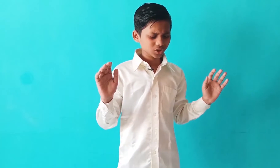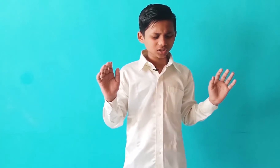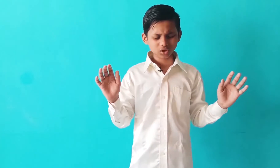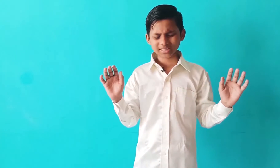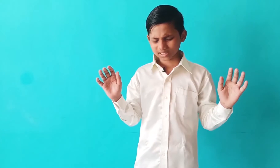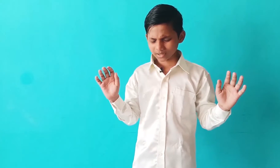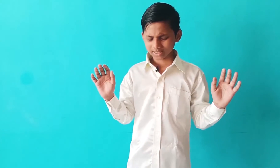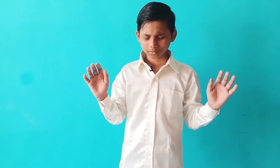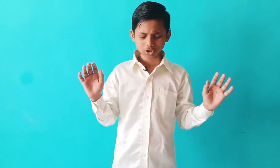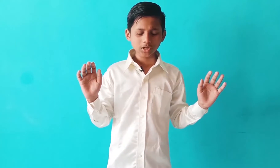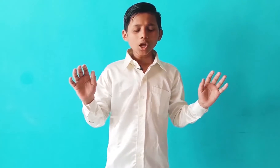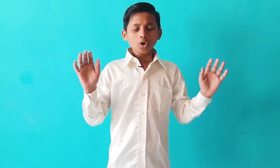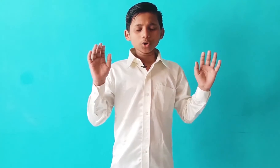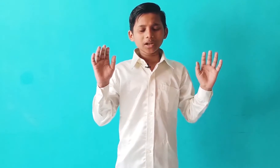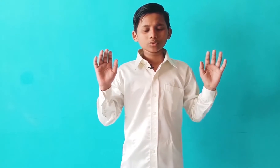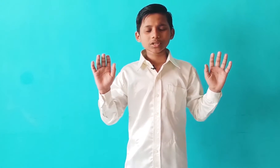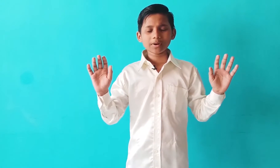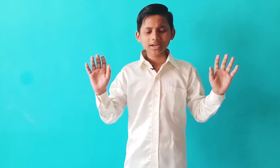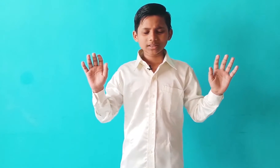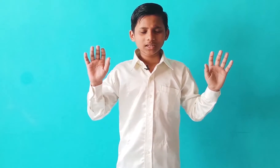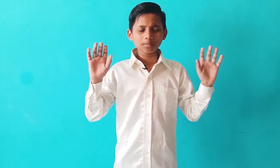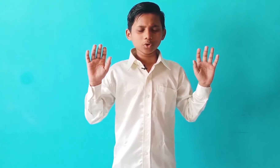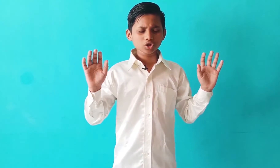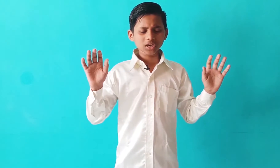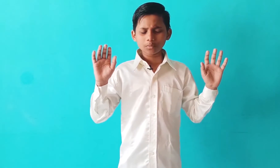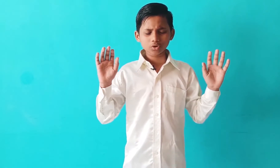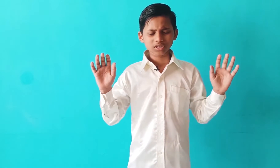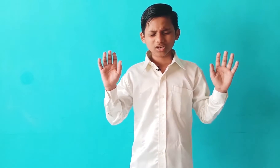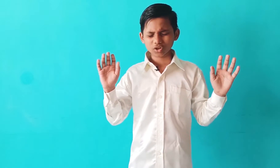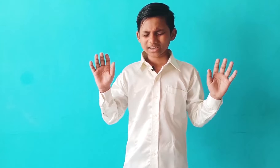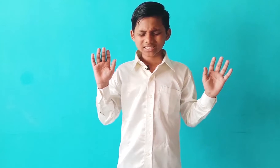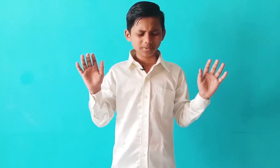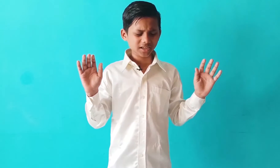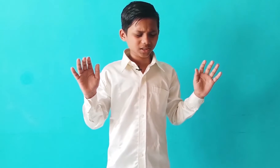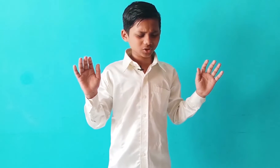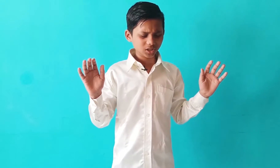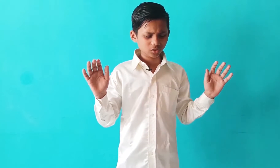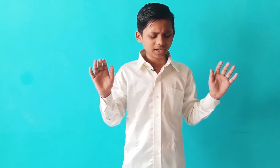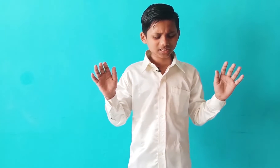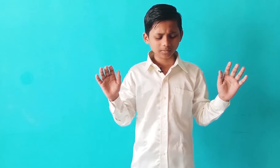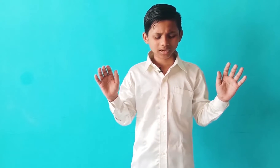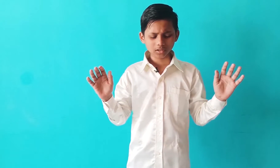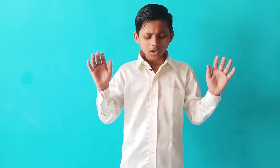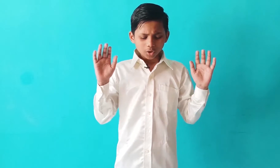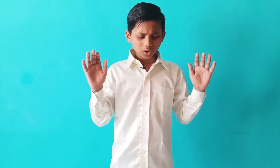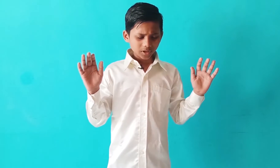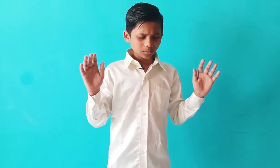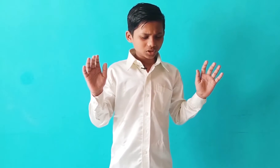தவஷ்கான் ஒரு கஸ் அப்ரிகான் தவஷ்கான் ஒரு இவல போஸ்குலபா ஆந்தில்ல போஸ்க போஸ்க்ரே ஒரு கஸ் அப்ரிகான் தவஷ்கான் ஒரு கஸ் அப்ரிகான் ஒரு இவல